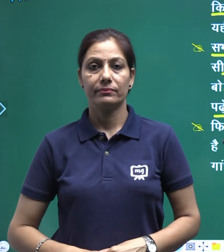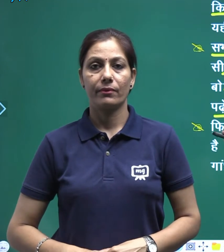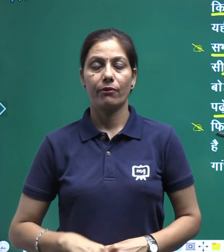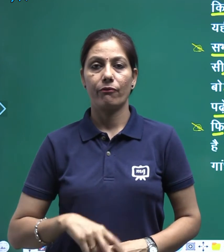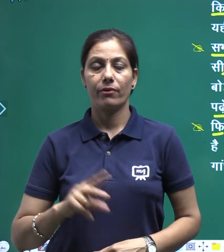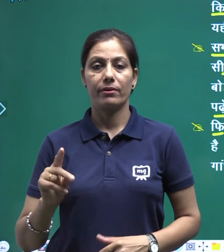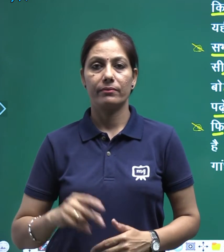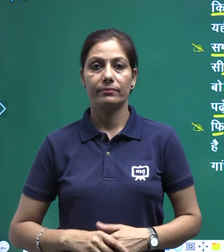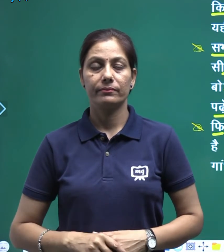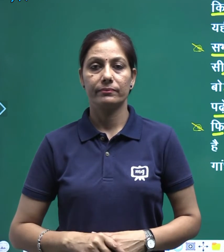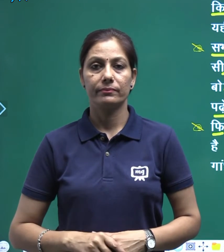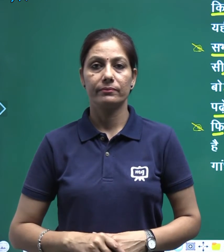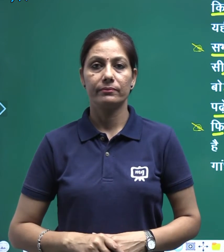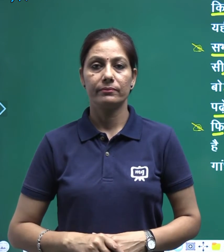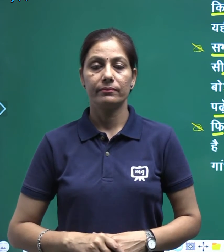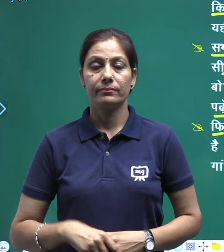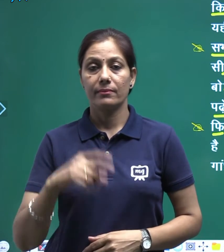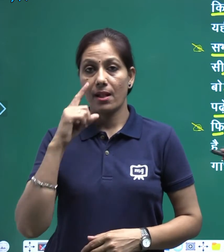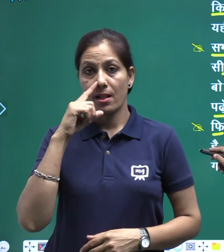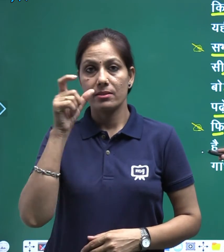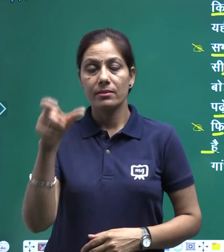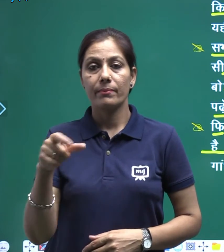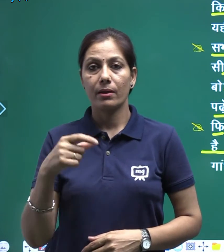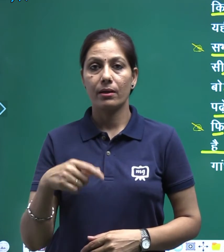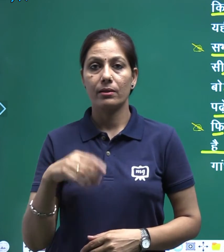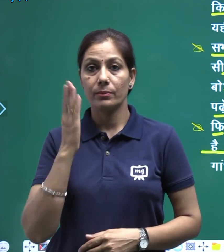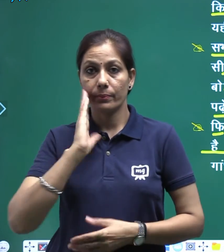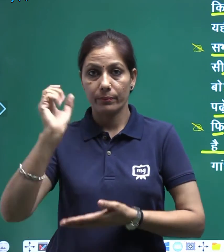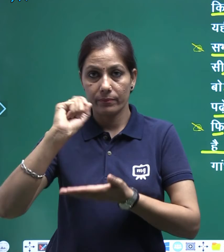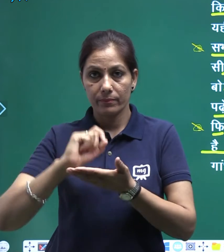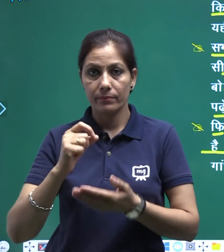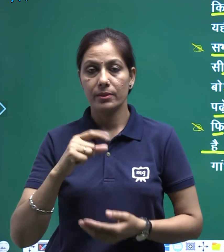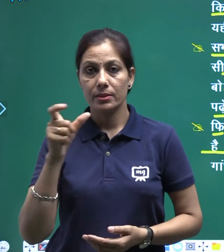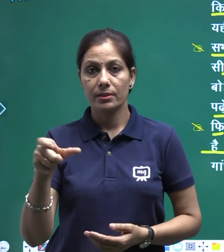फिर चंपा कवि से कहती है कि